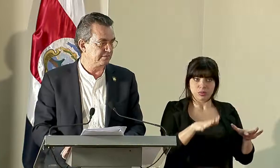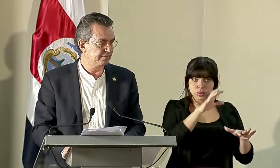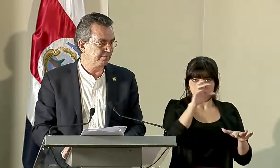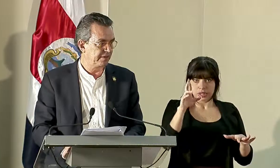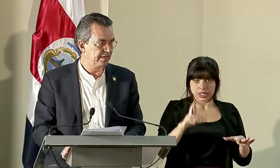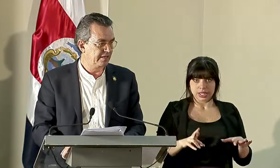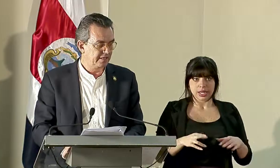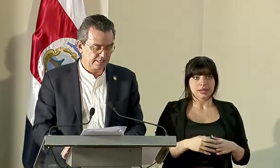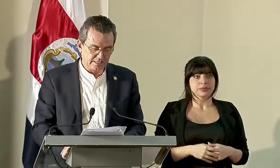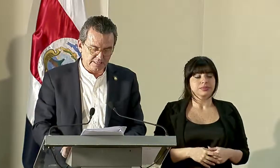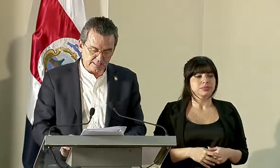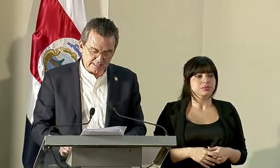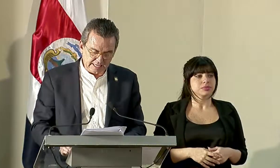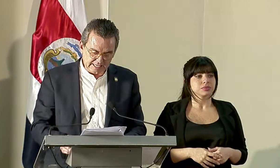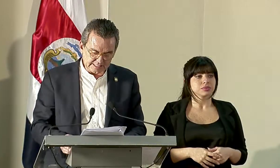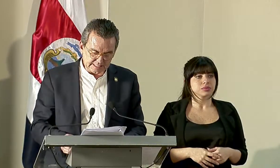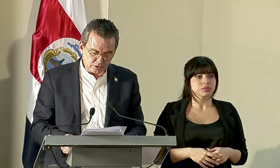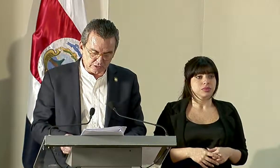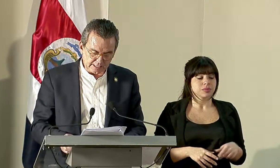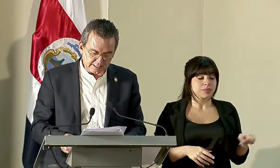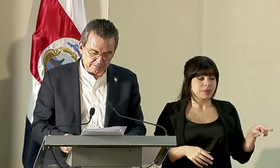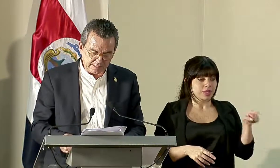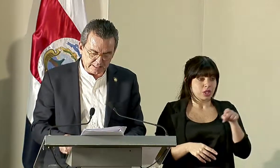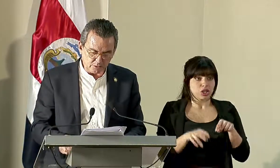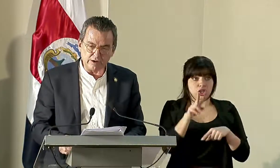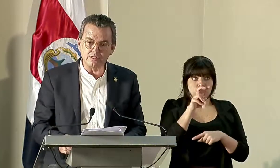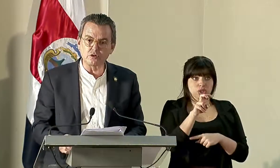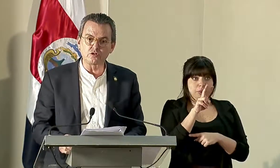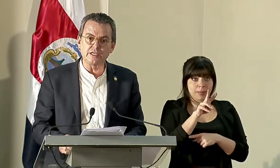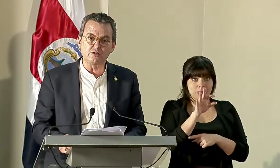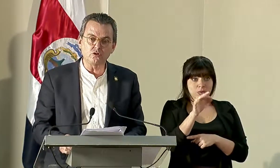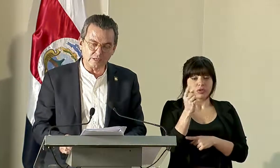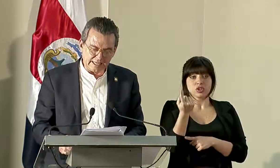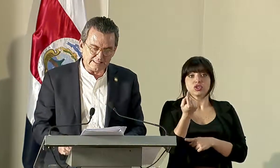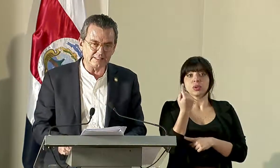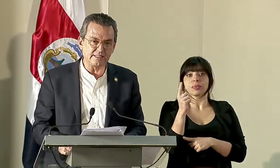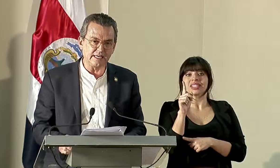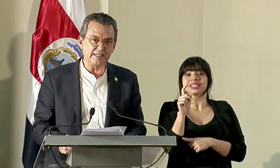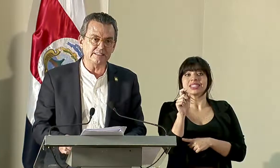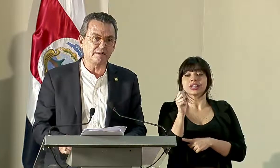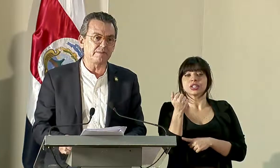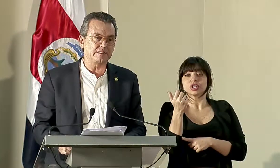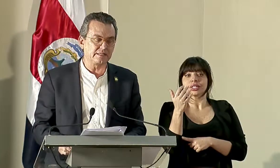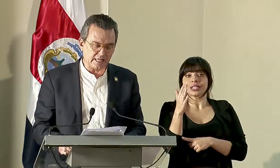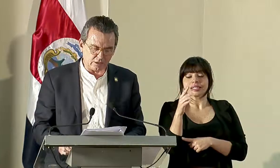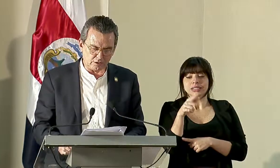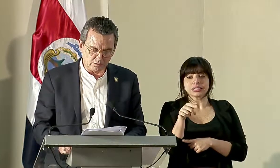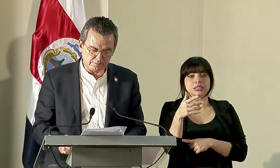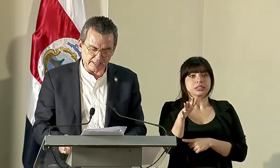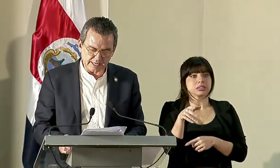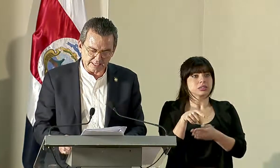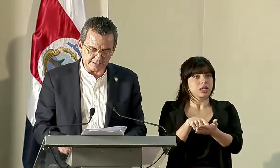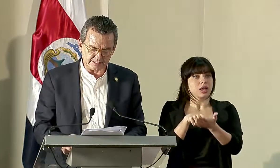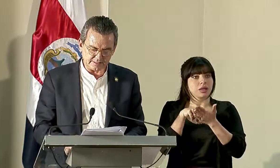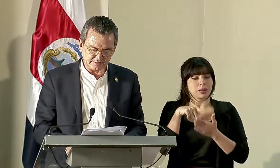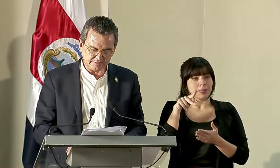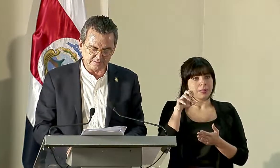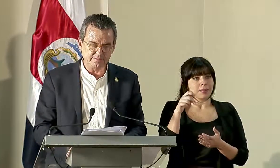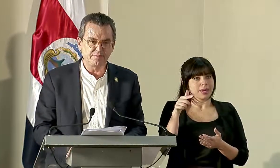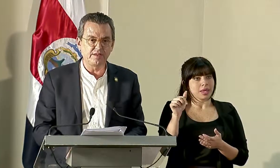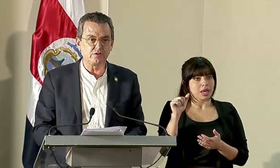costarricense. De estas 229, solo 115 de ellas han presentado